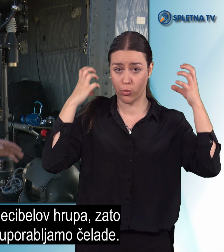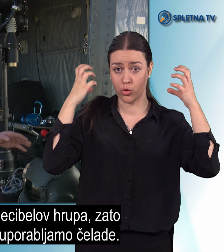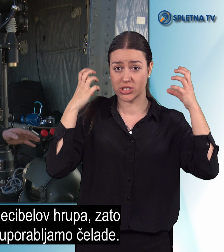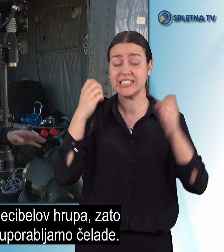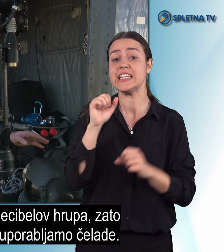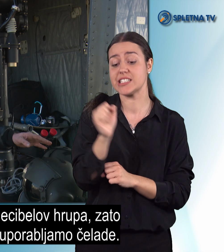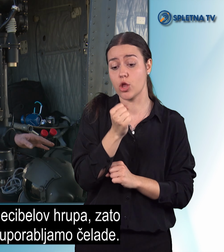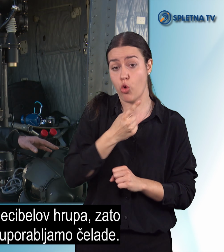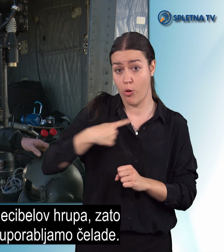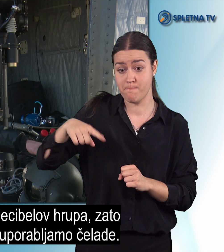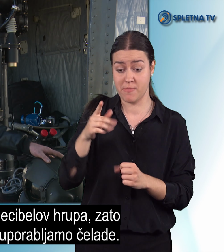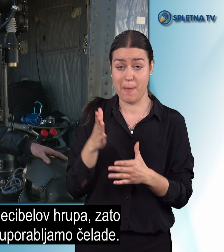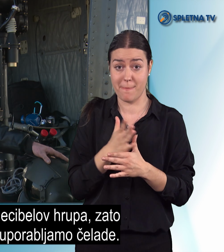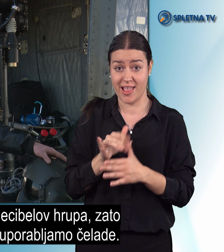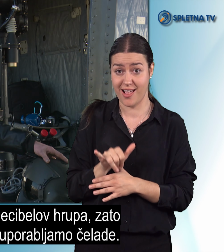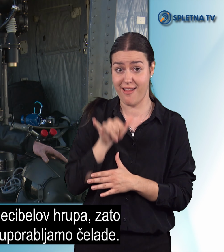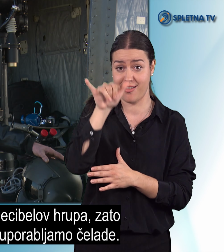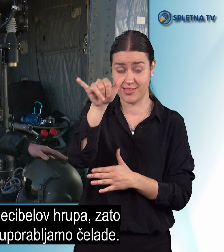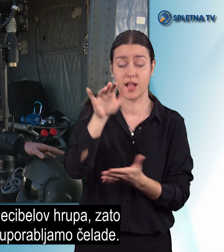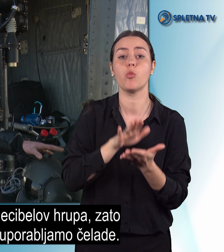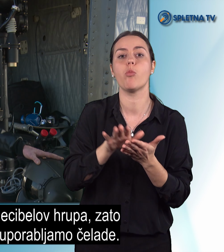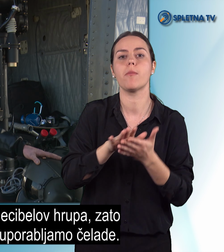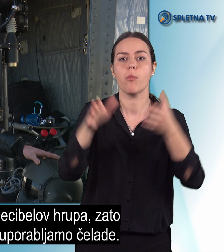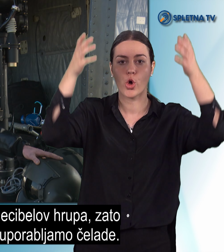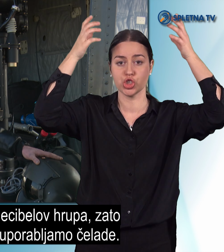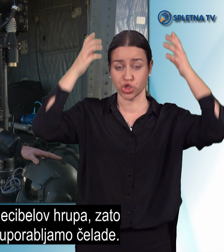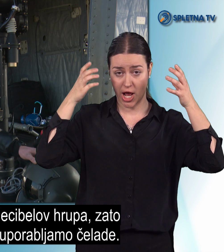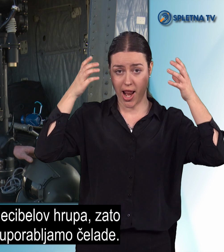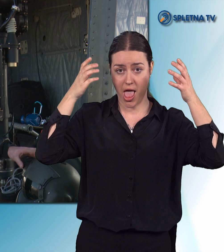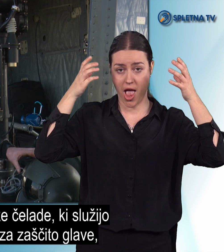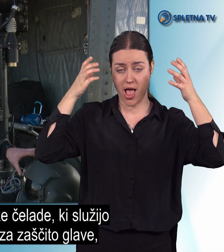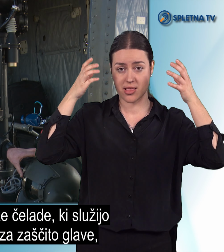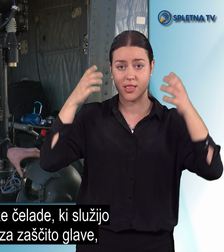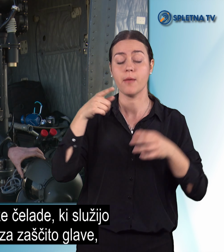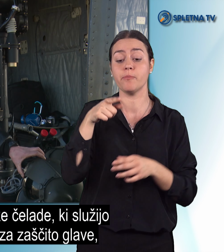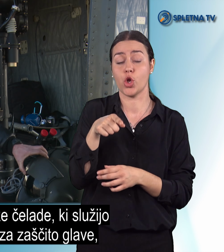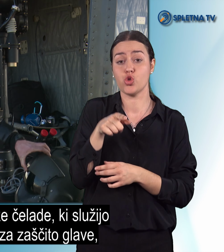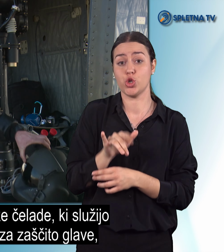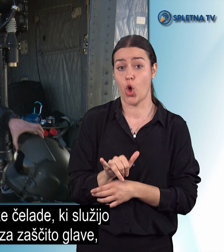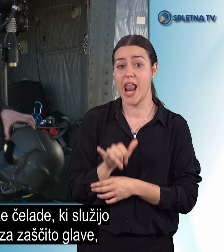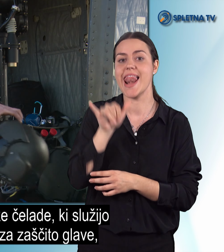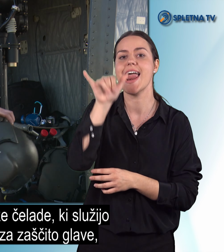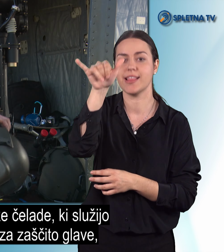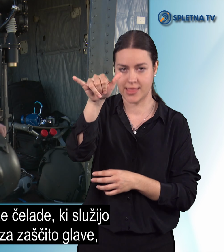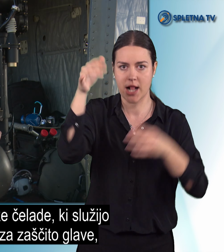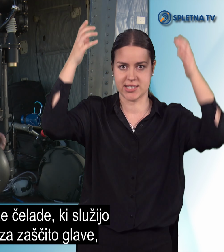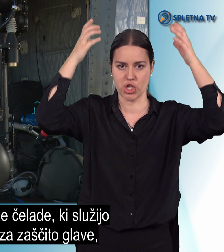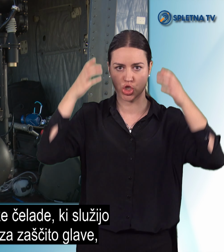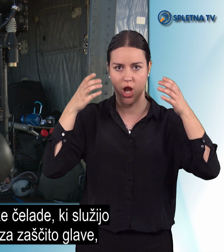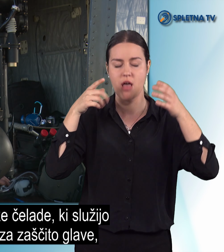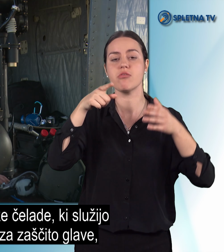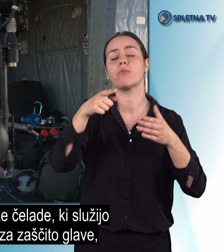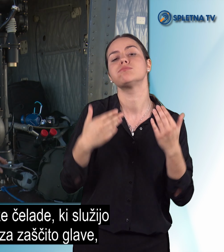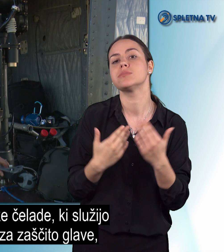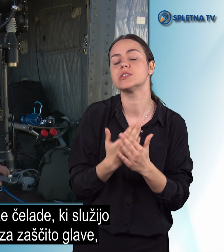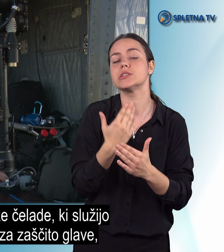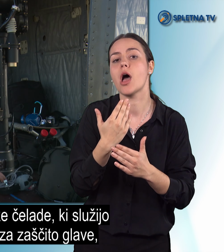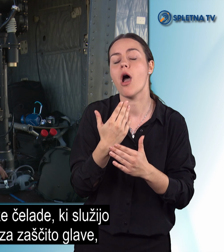Zato uporabljamo med samim letenjem uporabljamo čelade. To so letalske čelade, ki